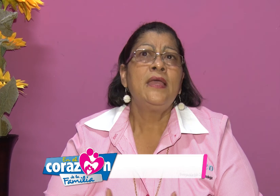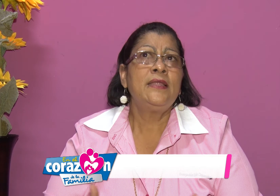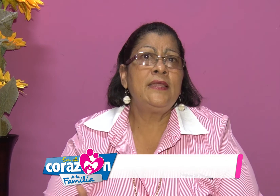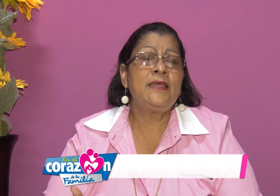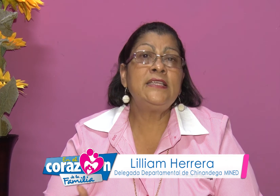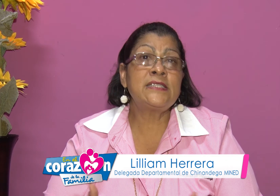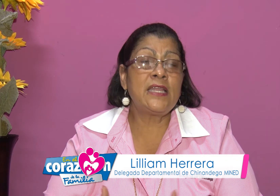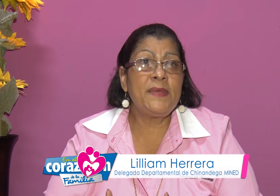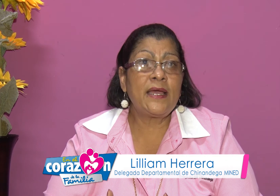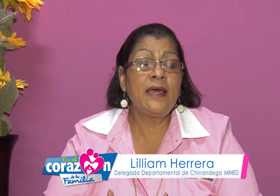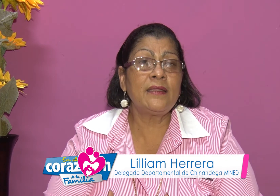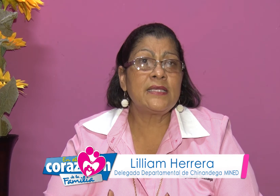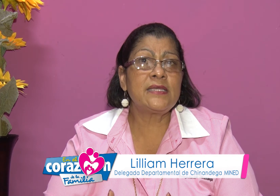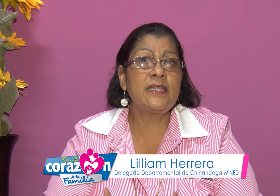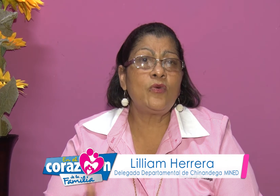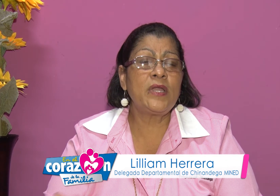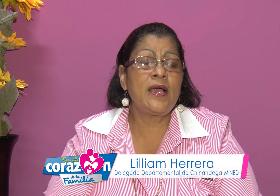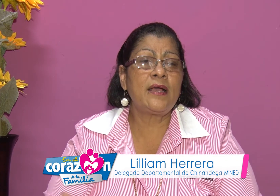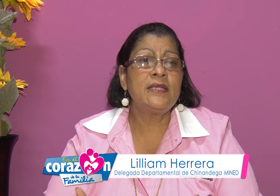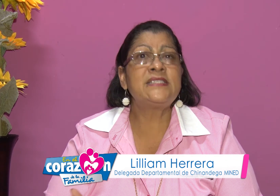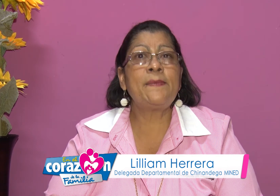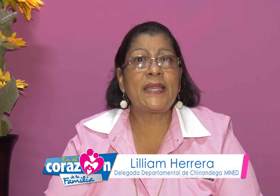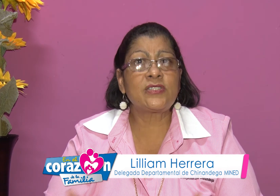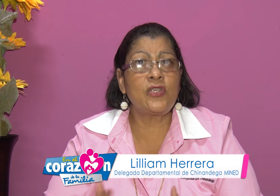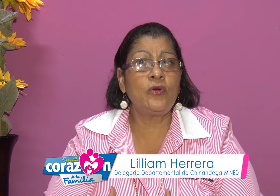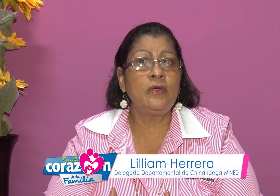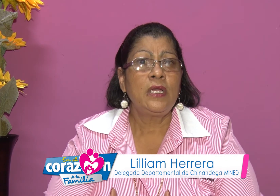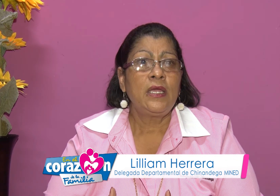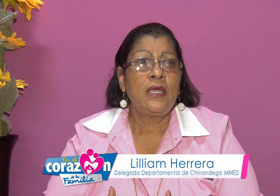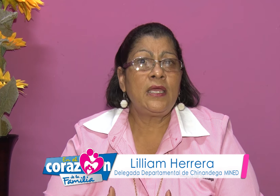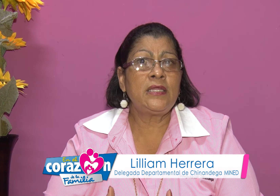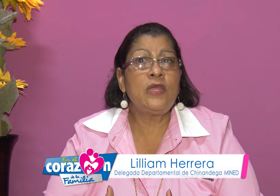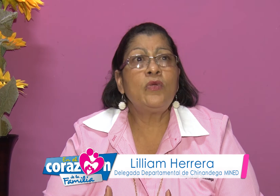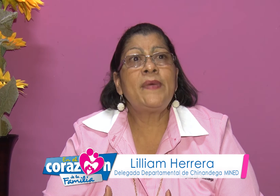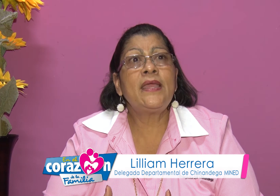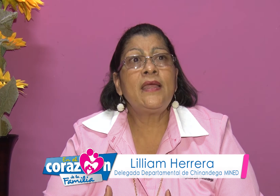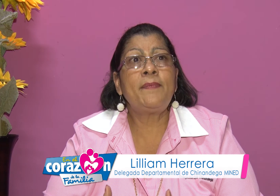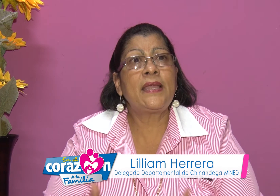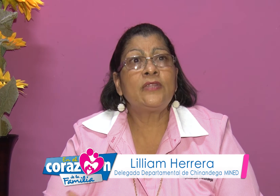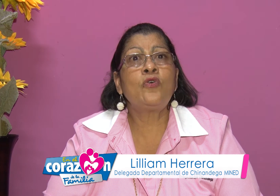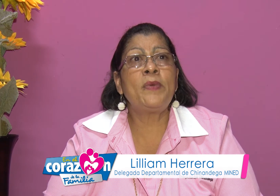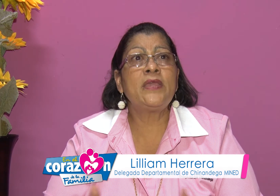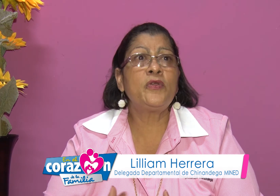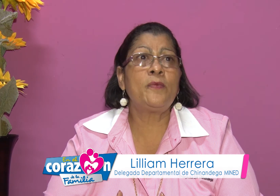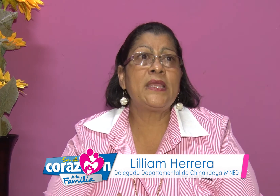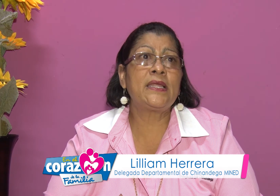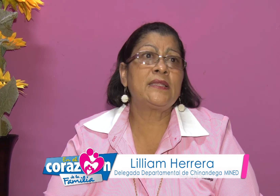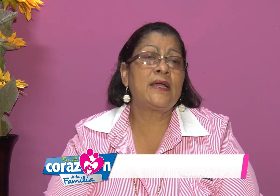de discriminar, de hacer ninguna separación de ninguna manera para estos compañeros y compañeras que están acá